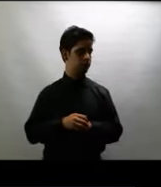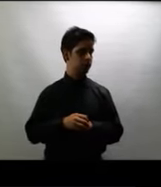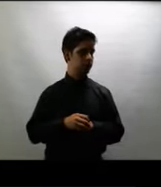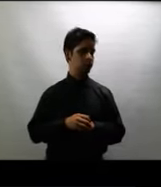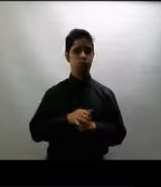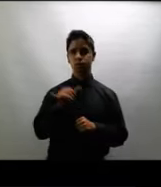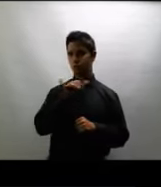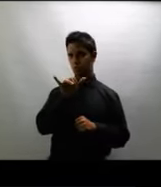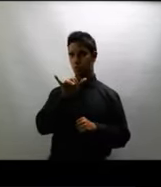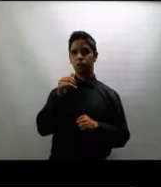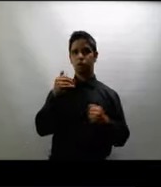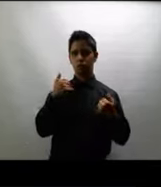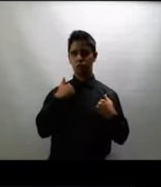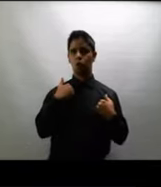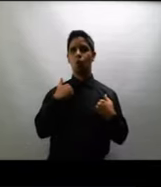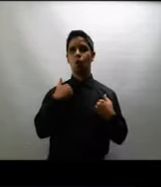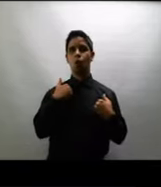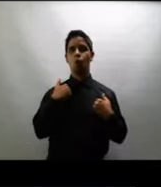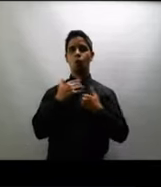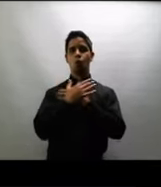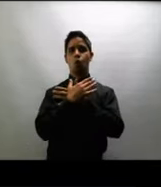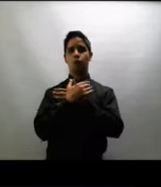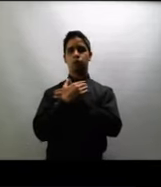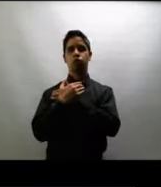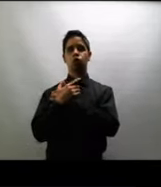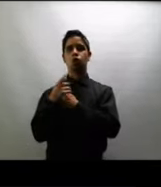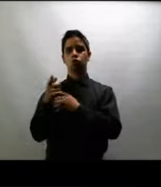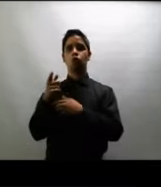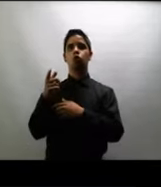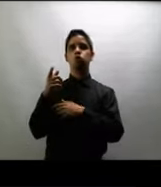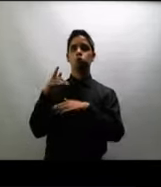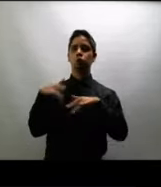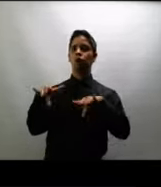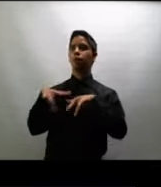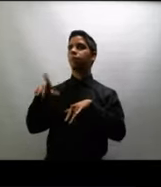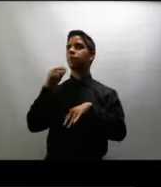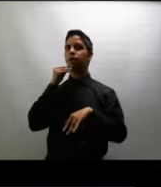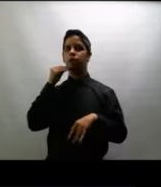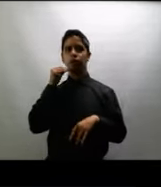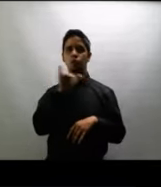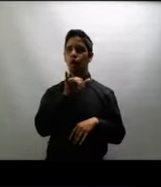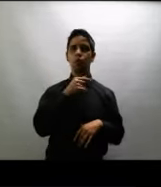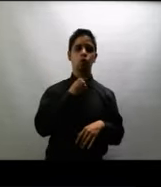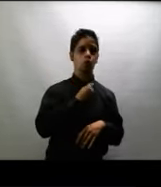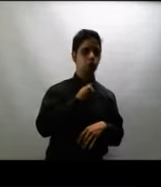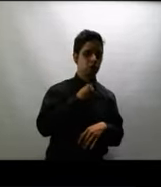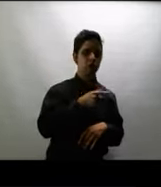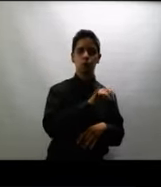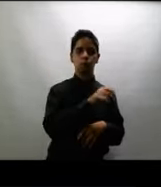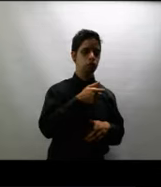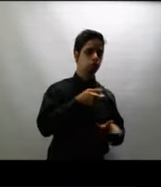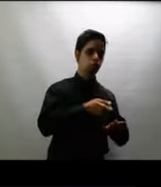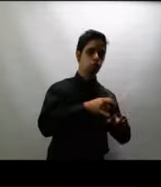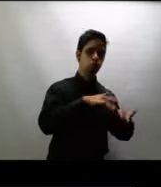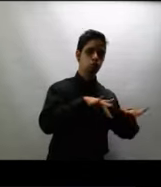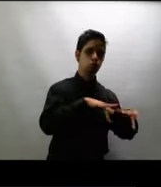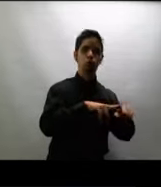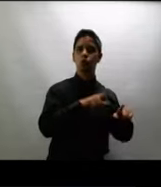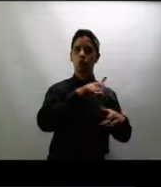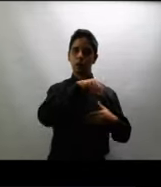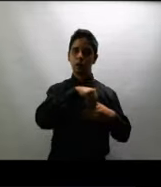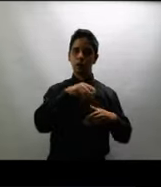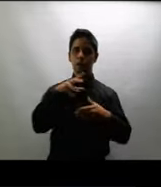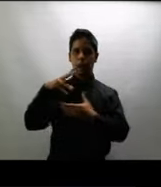grabé también en mi casa. Hay un coquí al final. También. Todo eso es hecho aquí. Y tú sabes que es